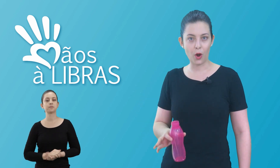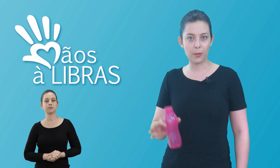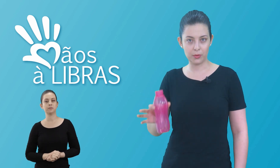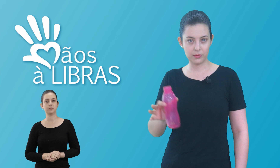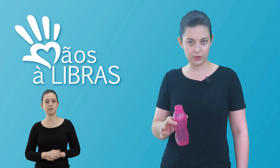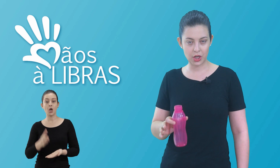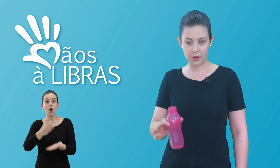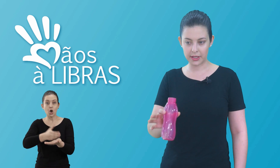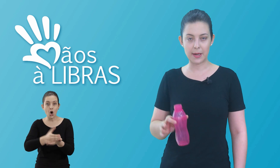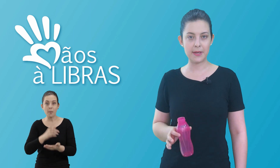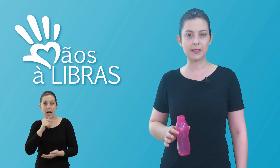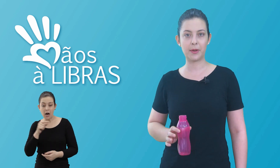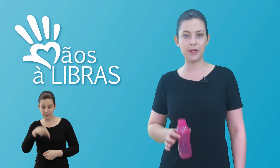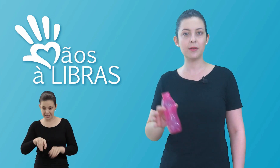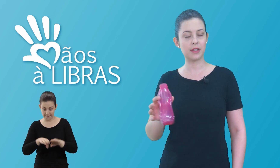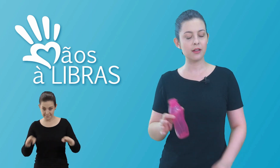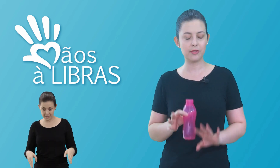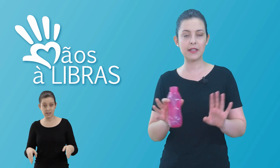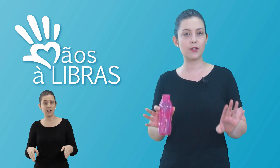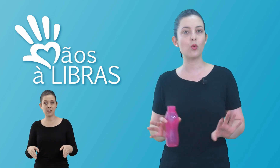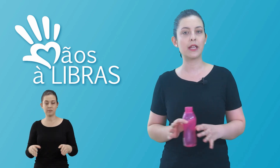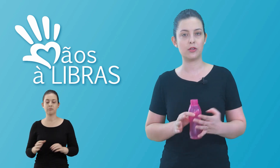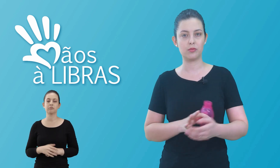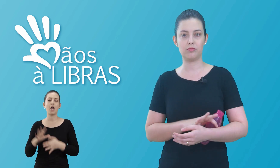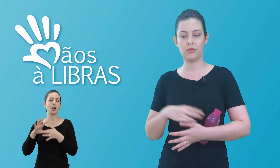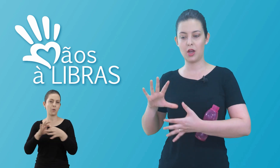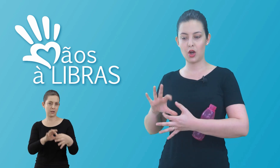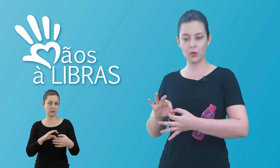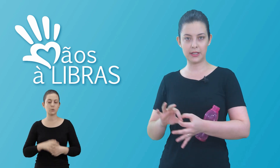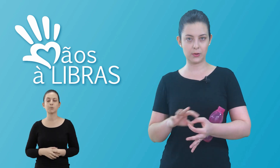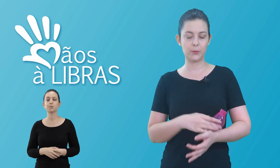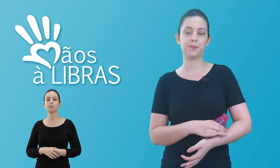Coloca um copo de água aqui na mesa para mim, me traz, enfim, esse contexto.